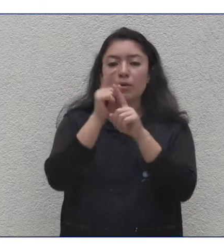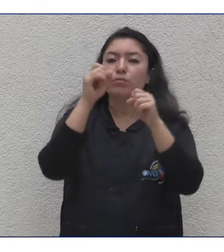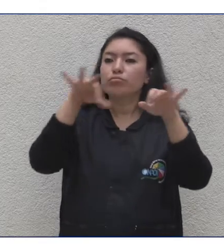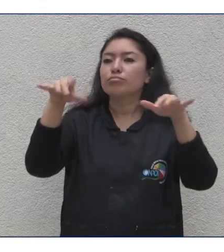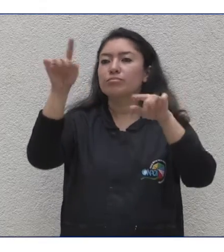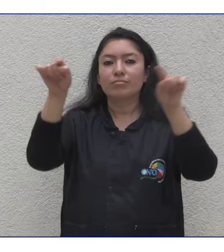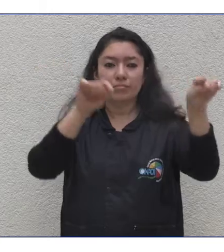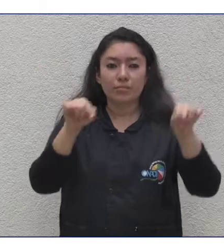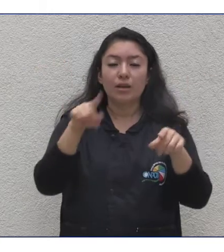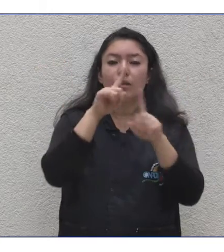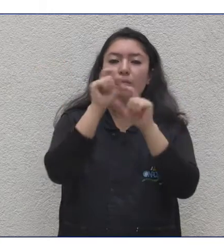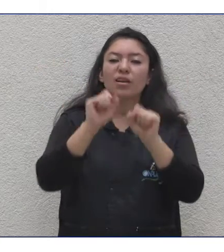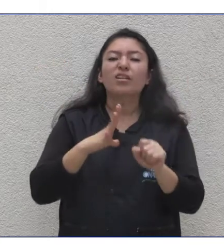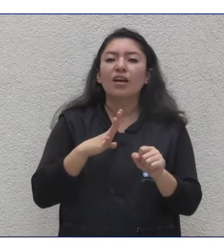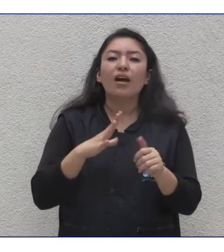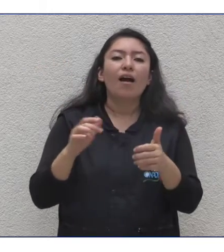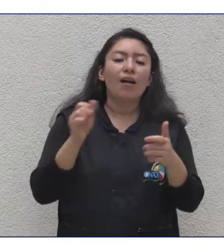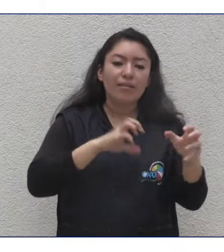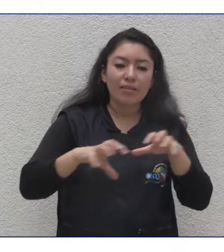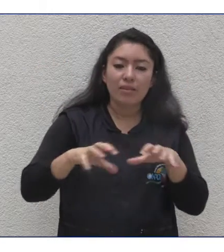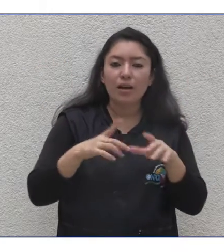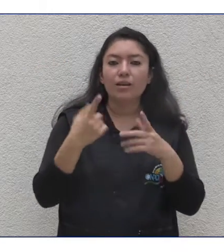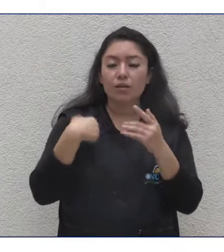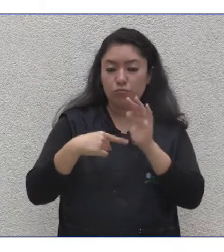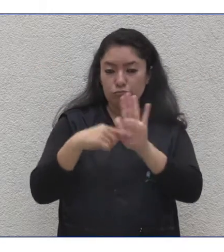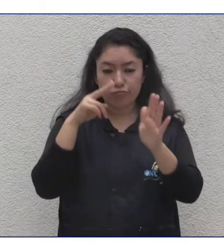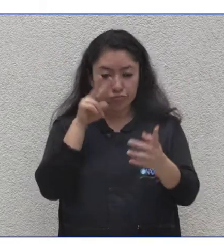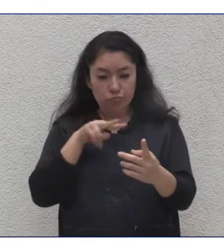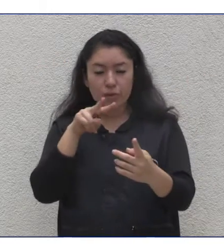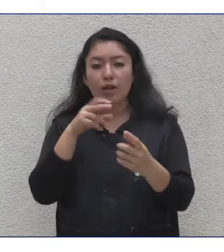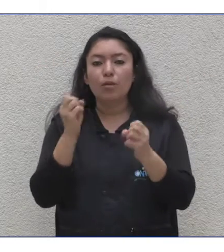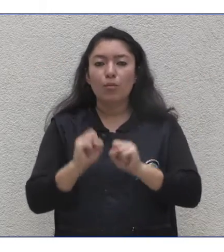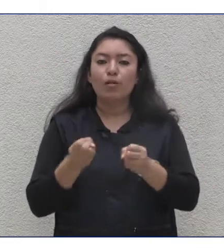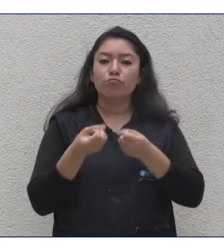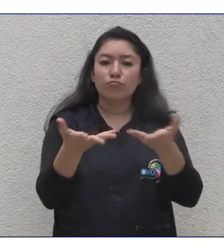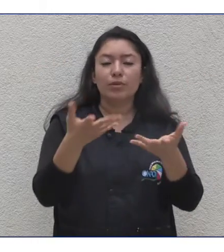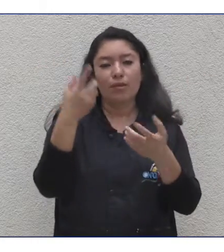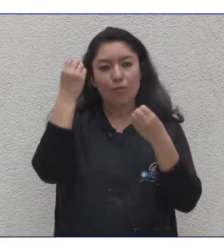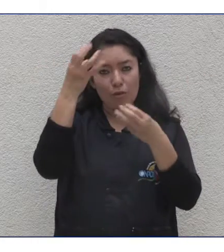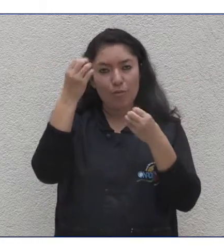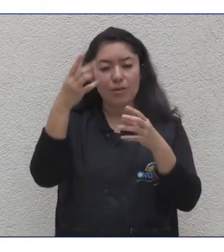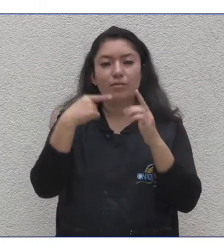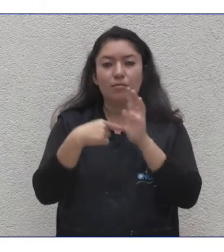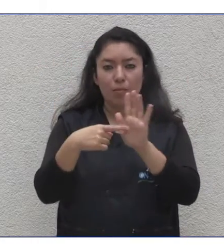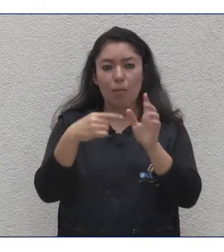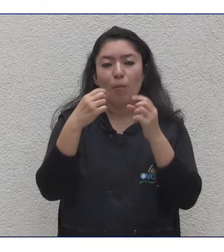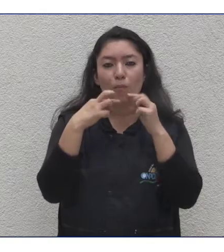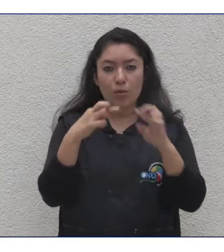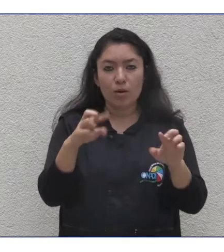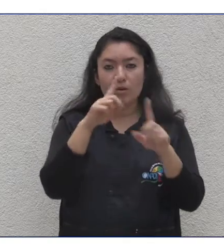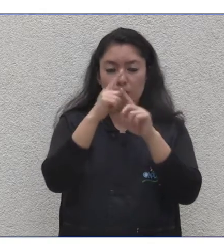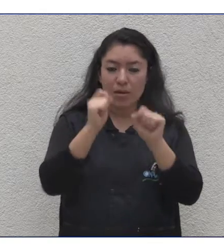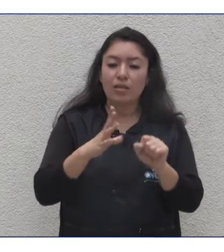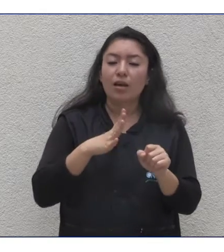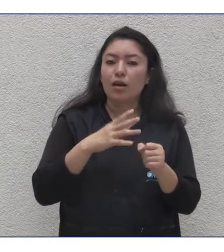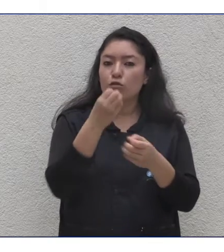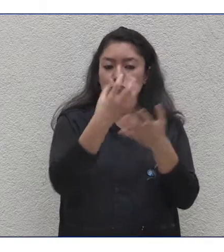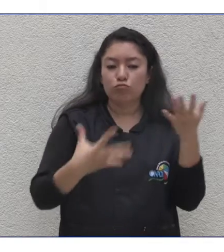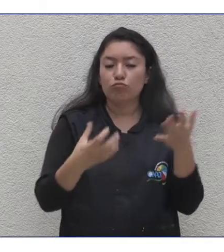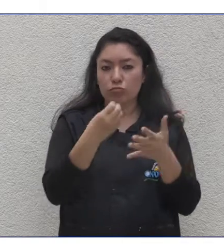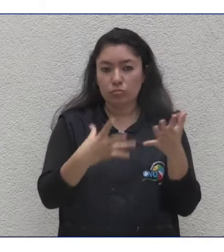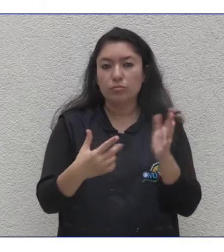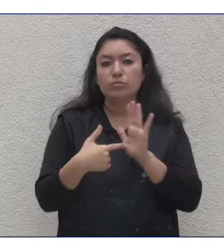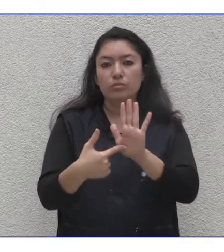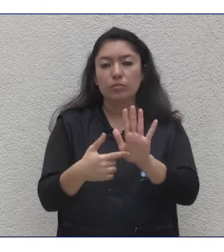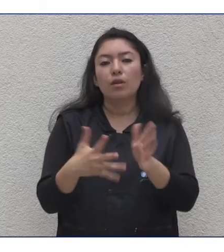descentralizadas, y las entidades privadas que perciban, inviertan o administren fondos públicos, incluyendo fideicomisos constituidos con